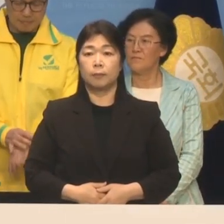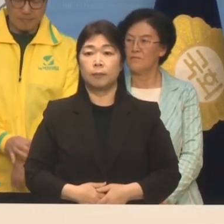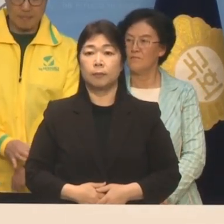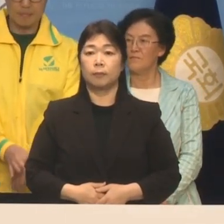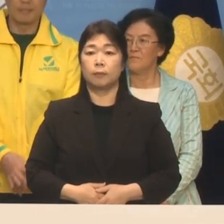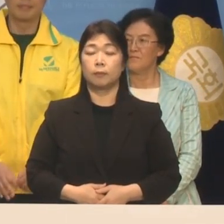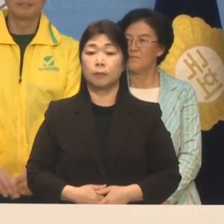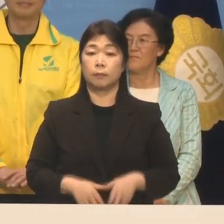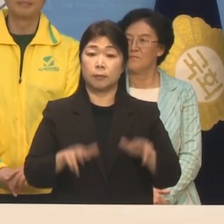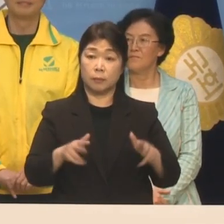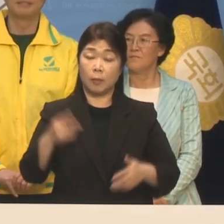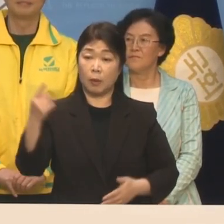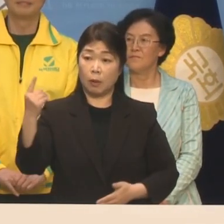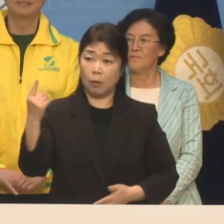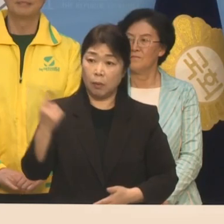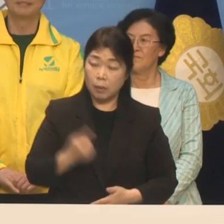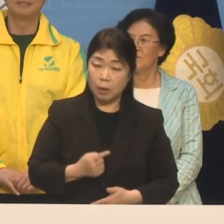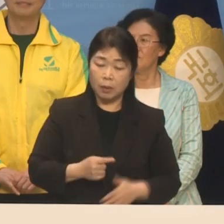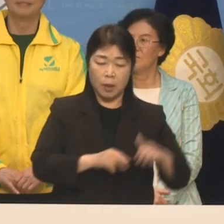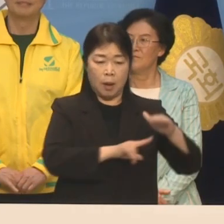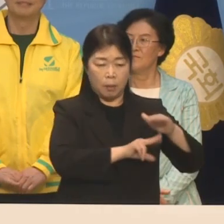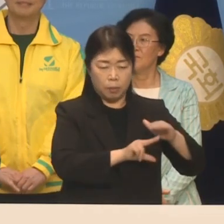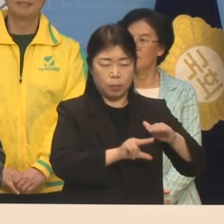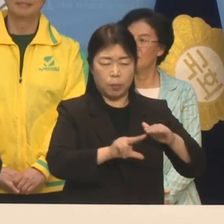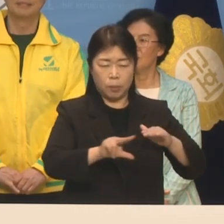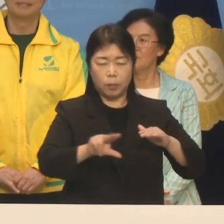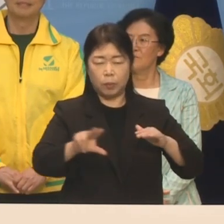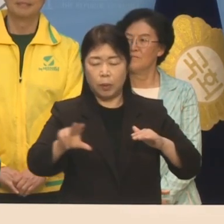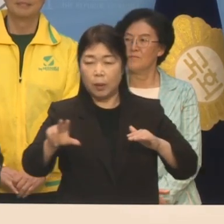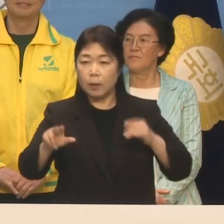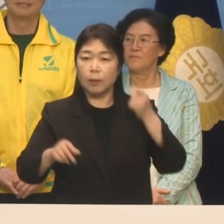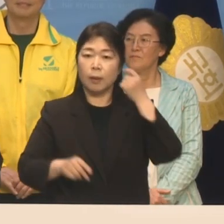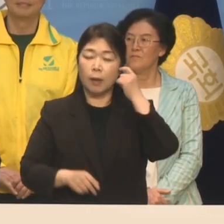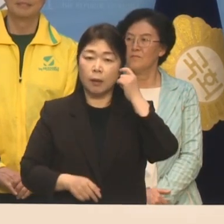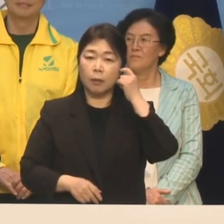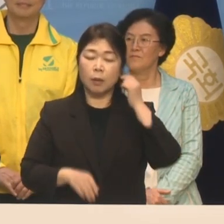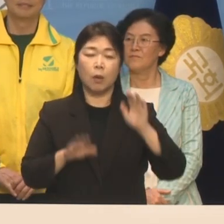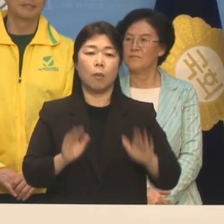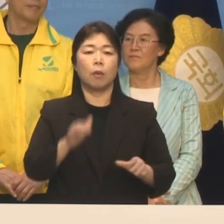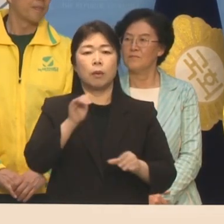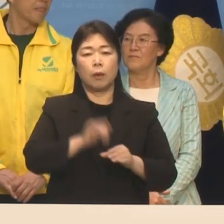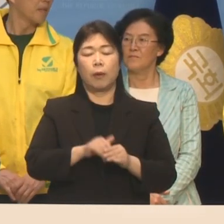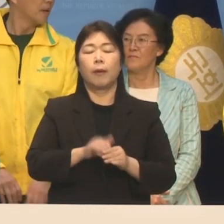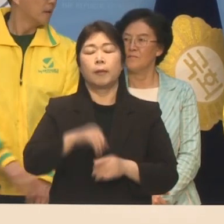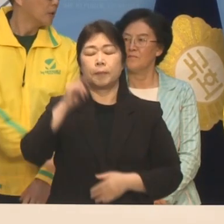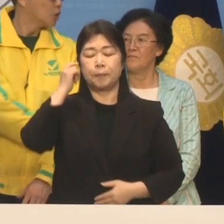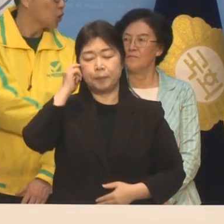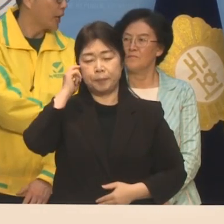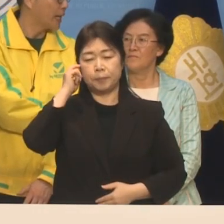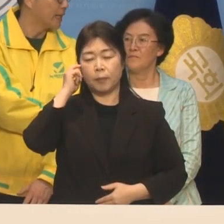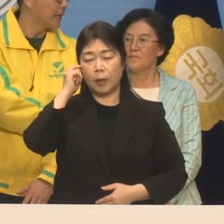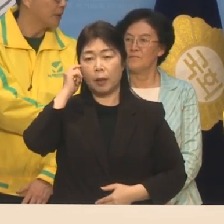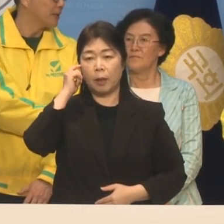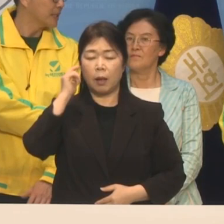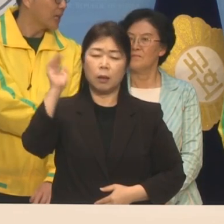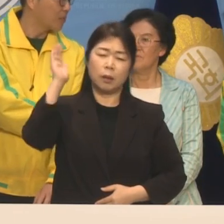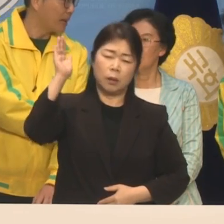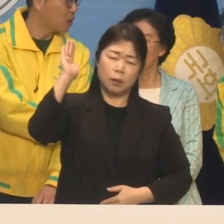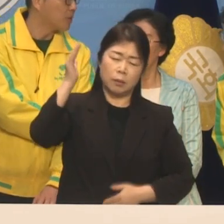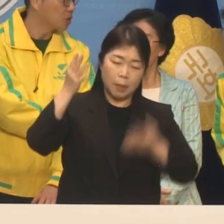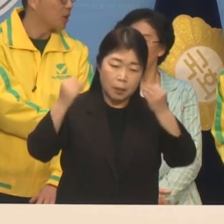이 자리에 올라오고 이제 지하철을 타고 오면서 이번 선거를 좀 생각을 해봤습니다. 뭐 별별 얘기가 많이